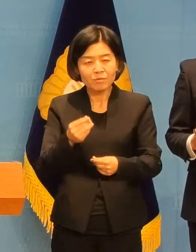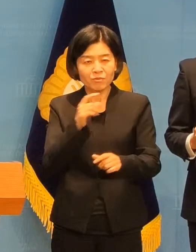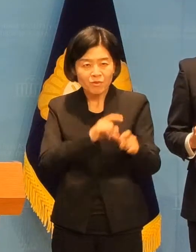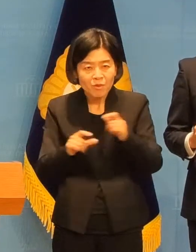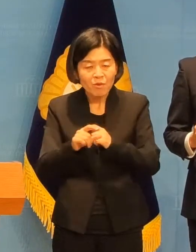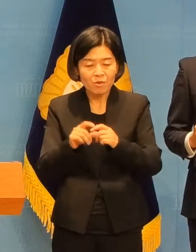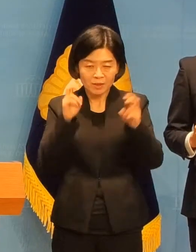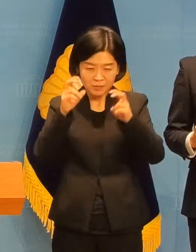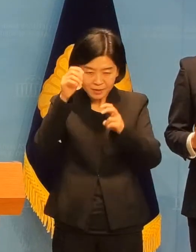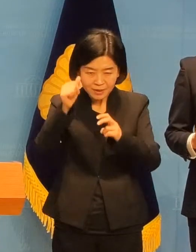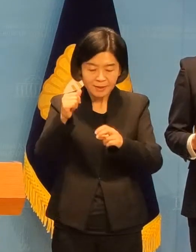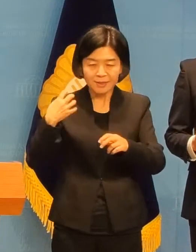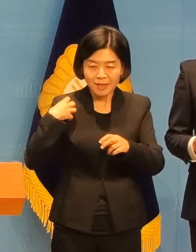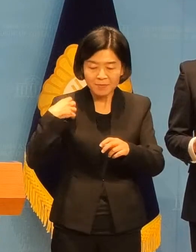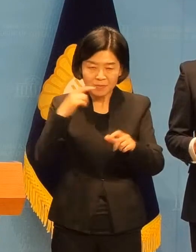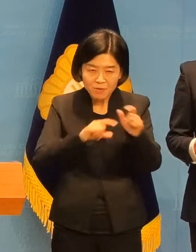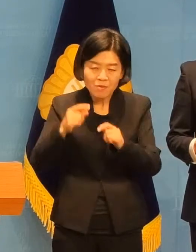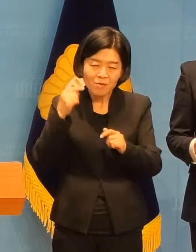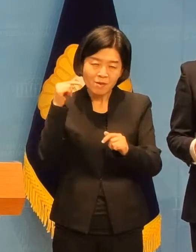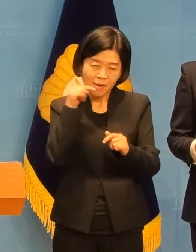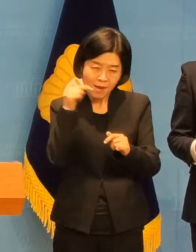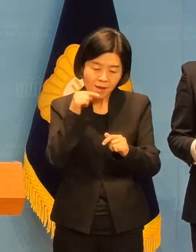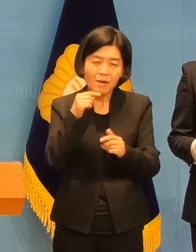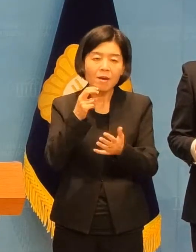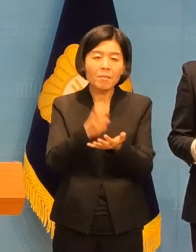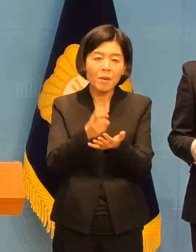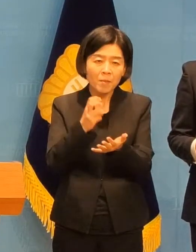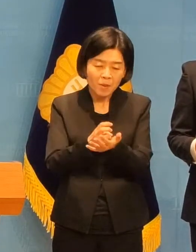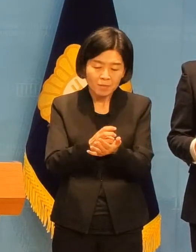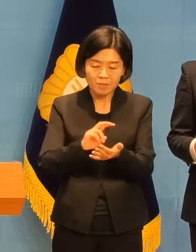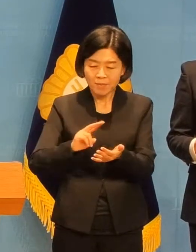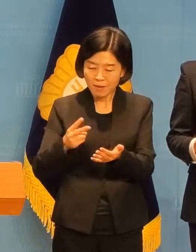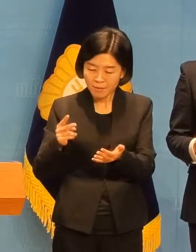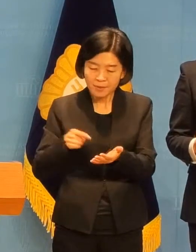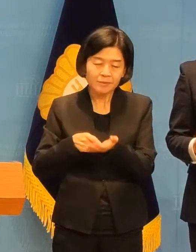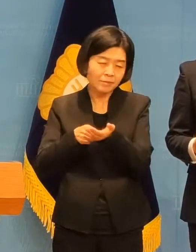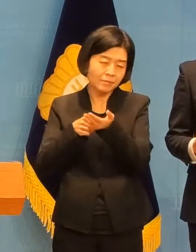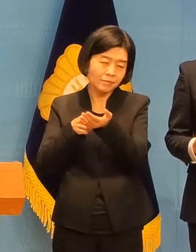등 여러 차례 관련 법안을 발의했었습니다.